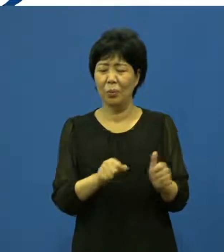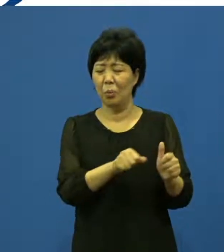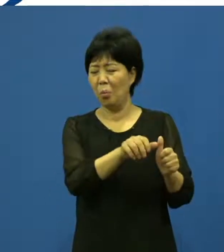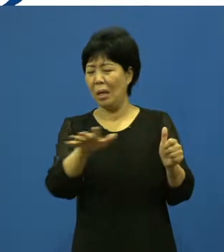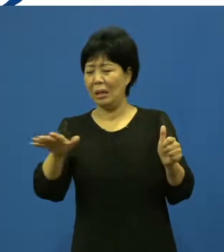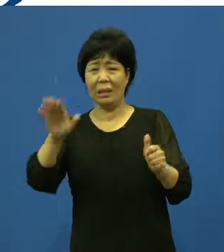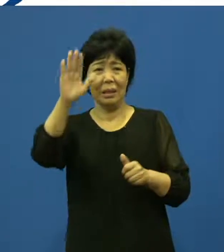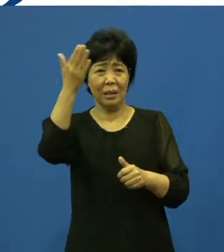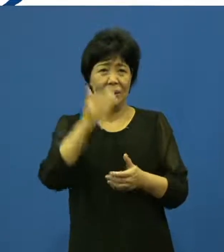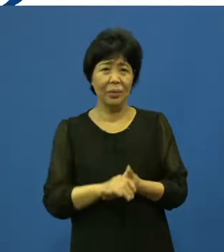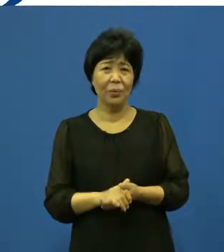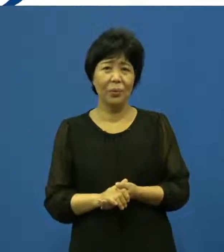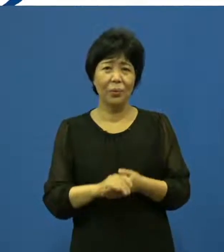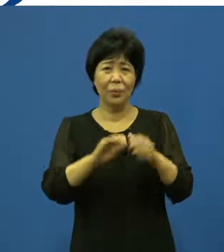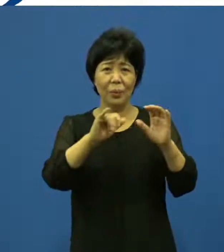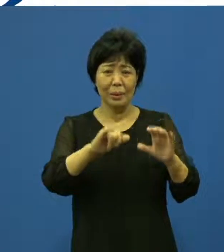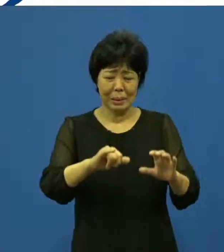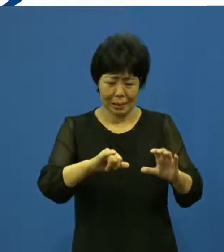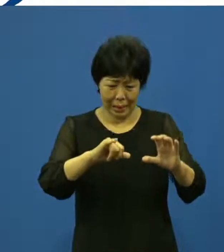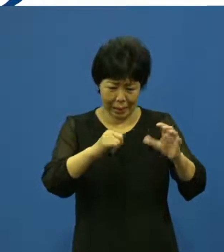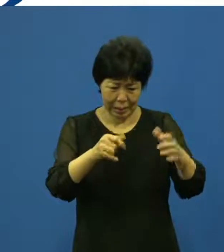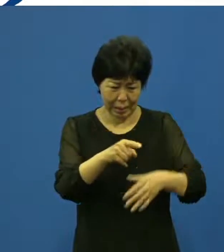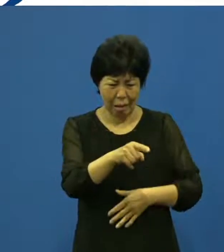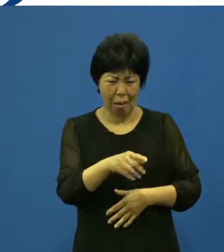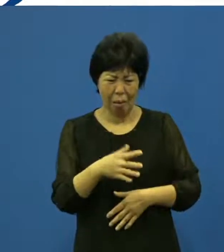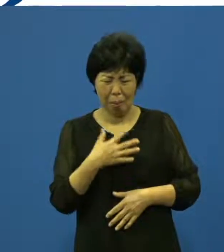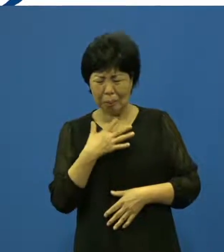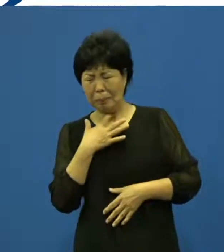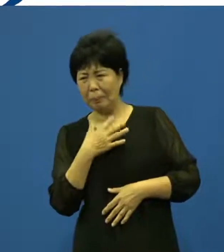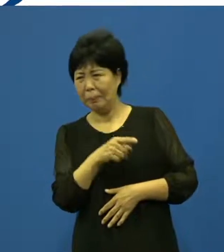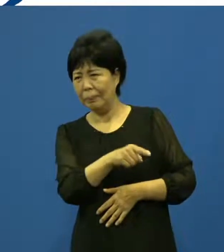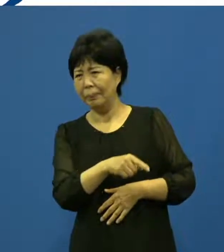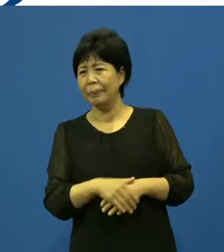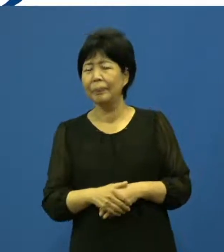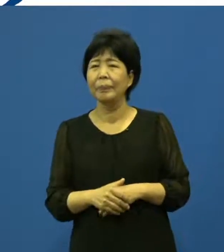그 세상은 너무 가혹해요. 가혹해.